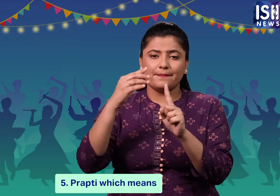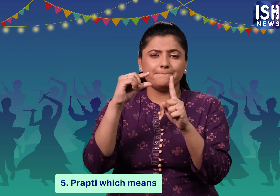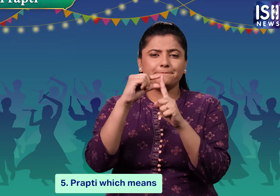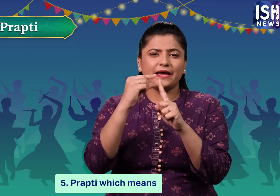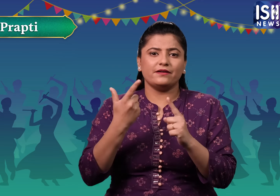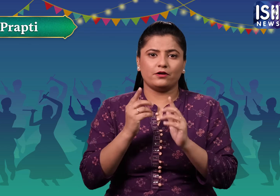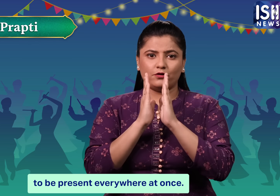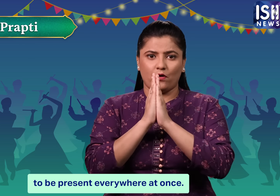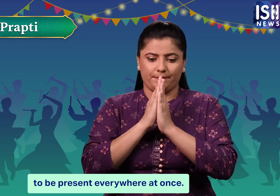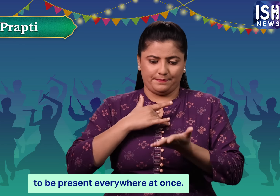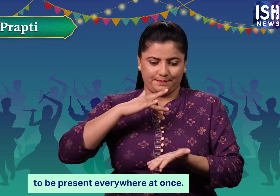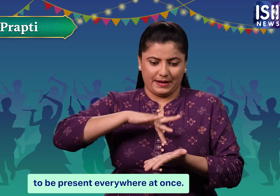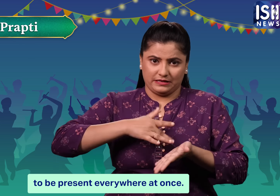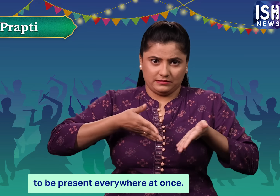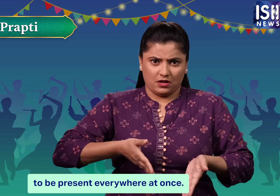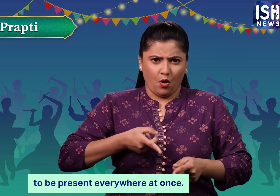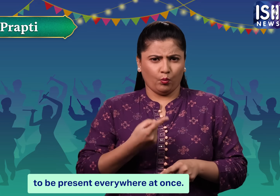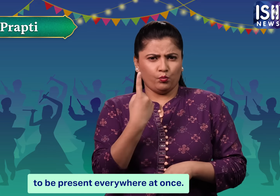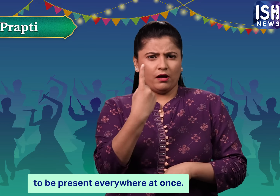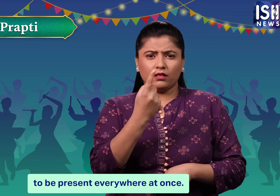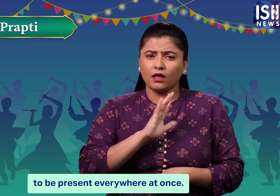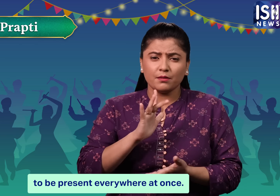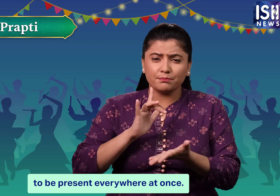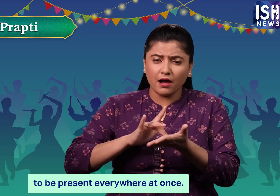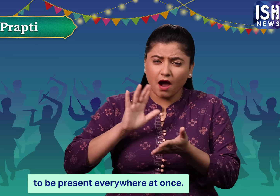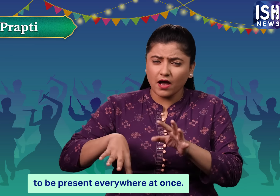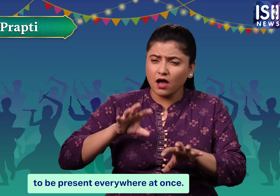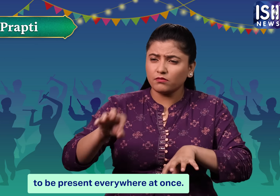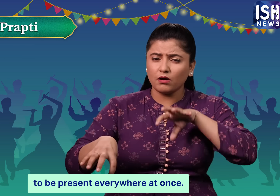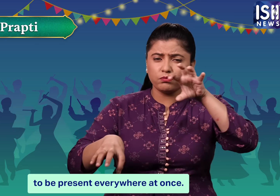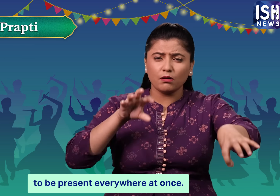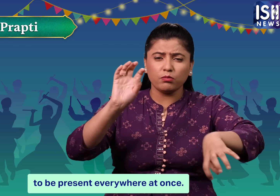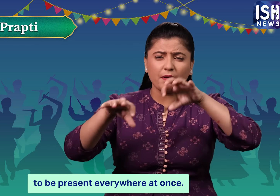जिसका अर्थ है हर जगह एक साथ उपस्थित होना।